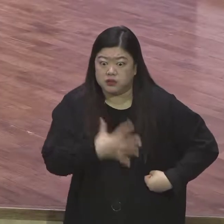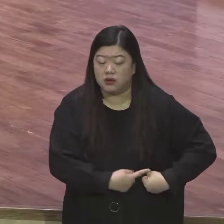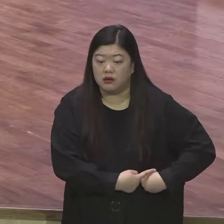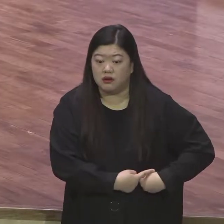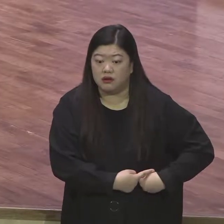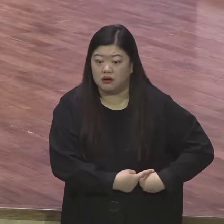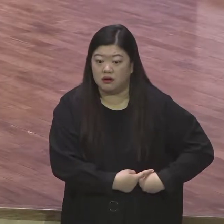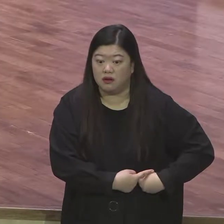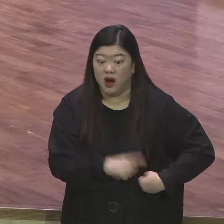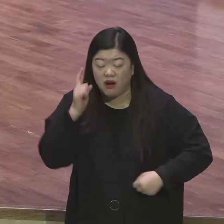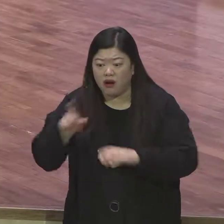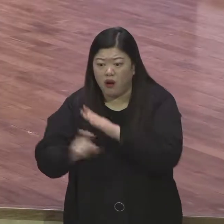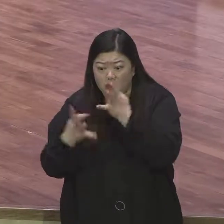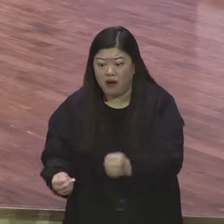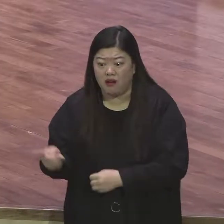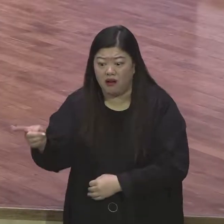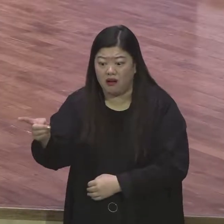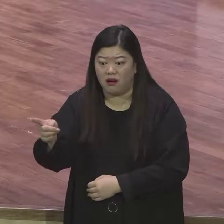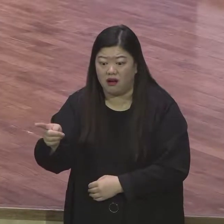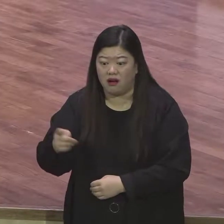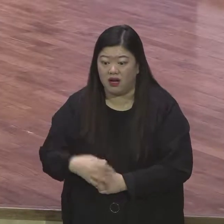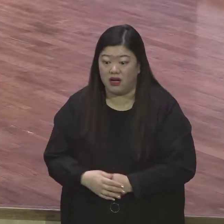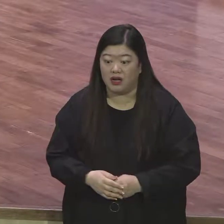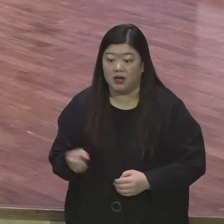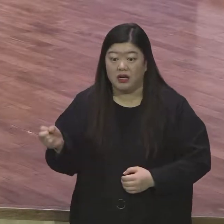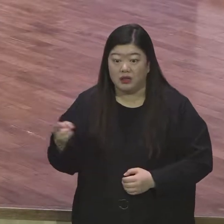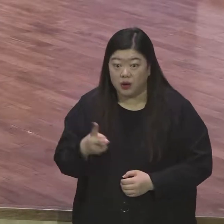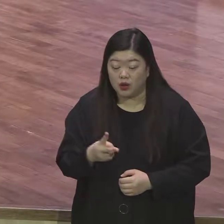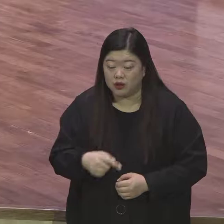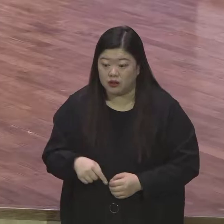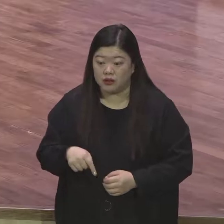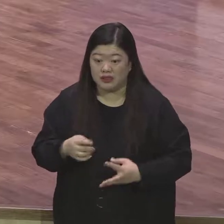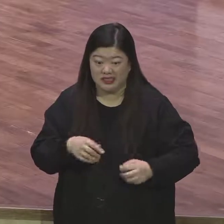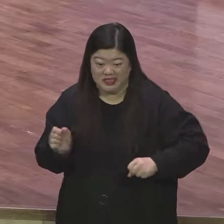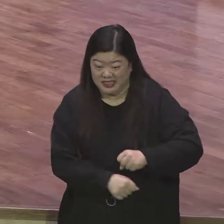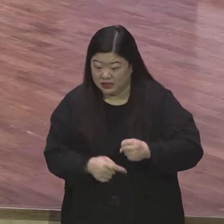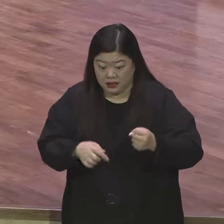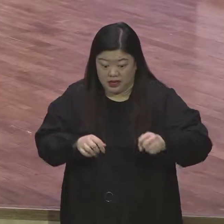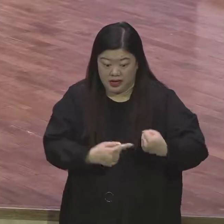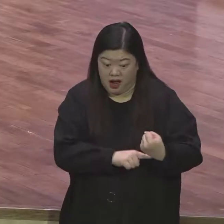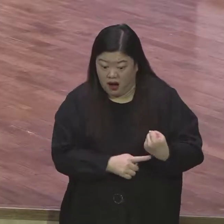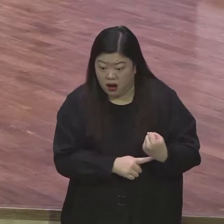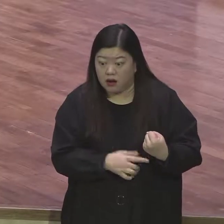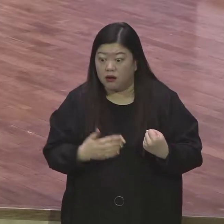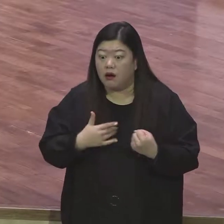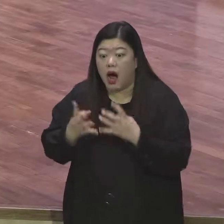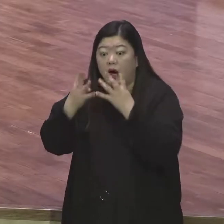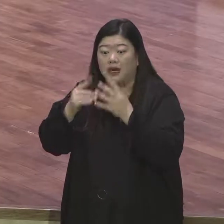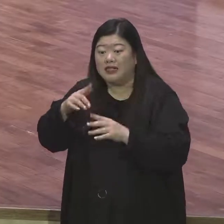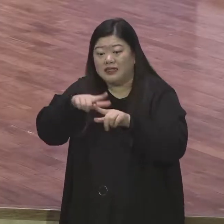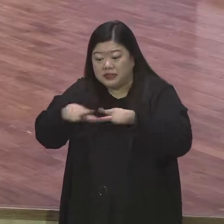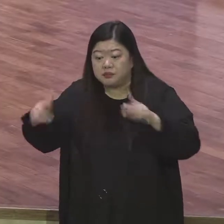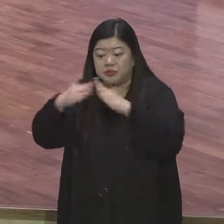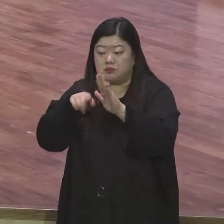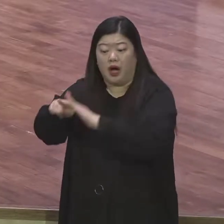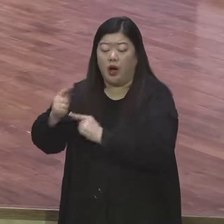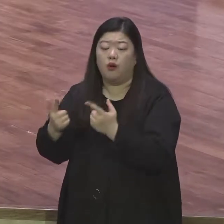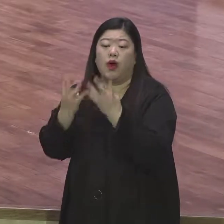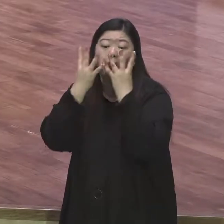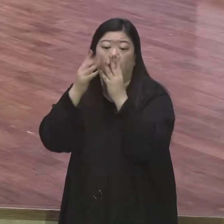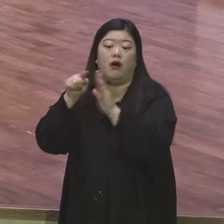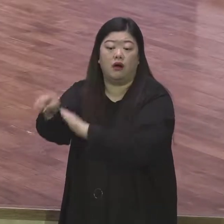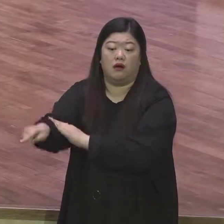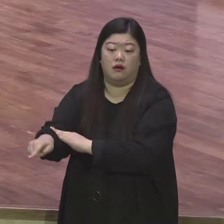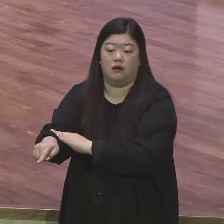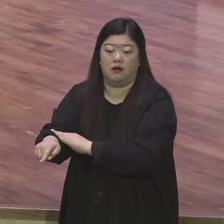위험한 일이 많았어요. 그것도 뭐하러 갑니까? 옥중수발이요. 옥중수발.